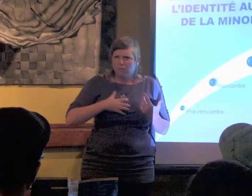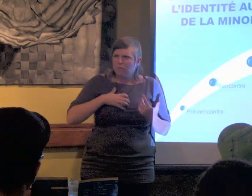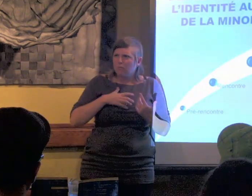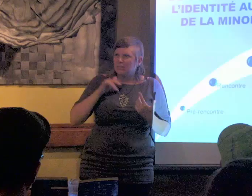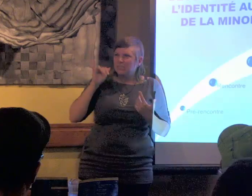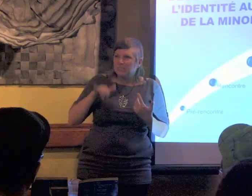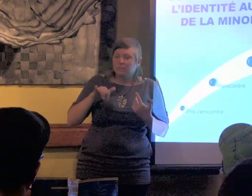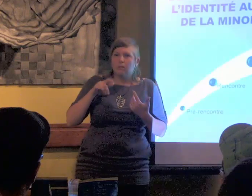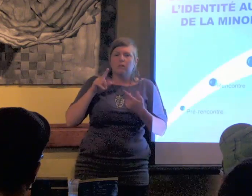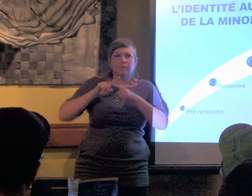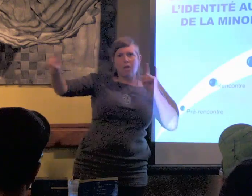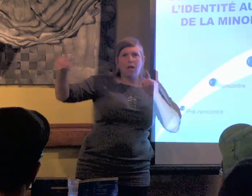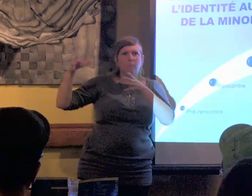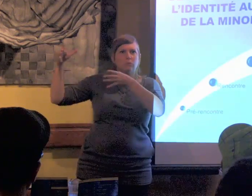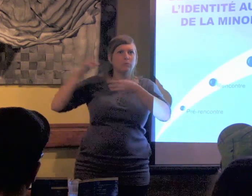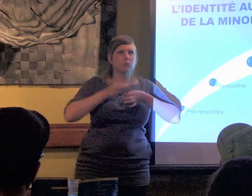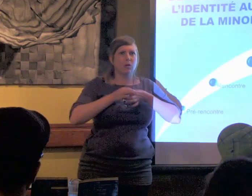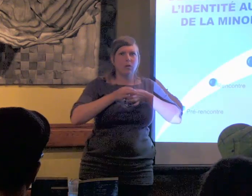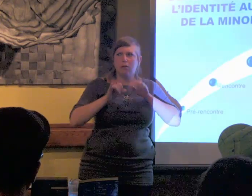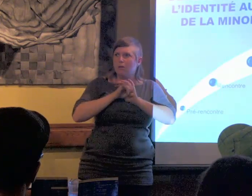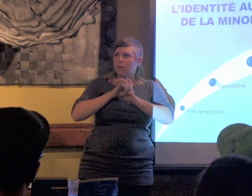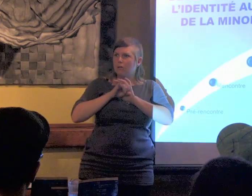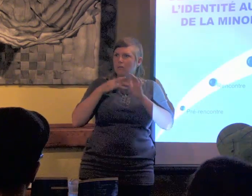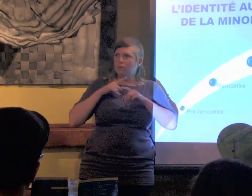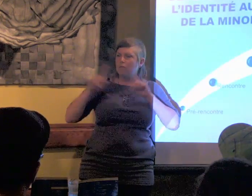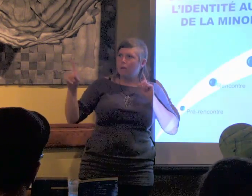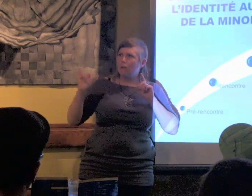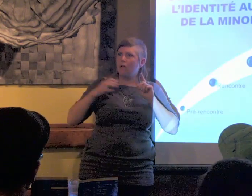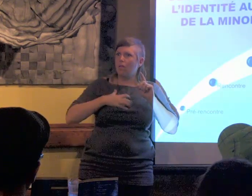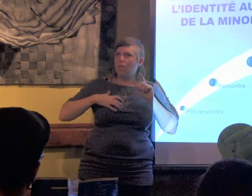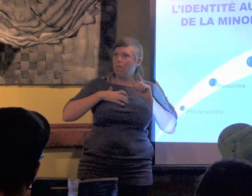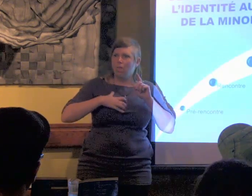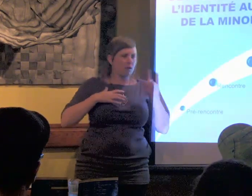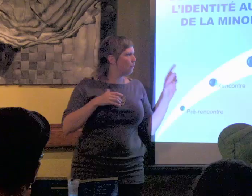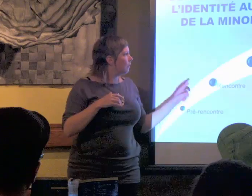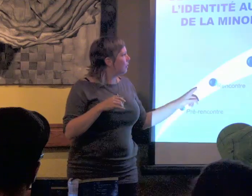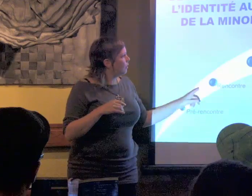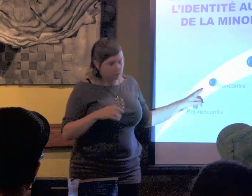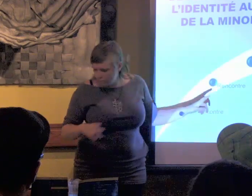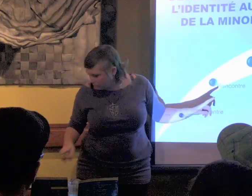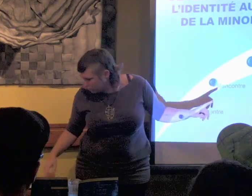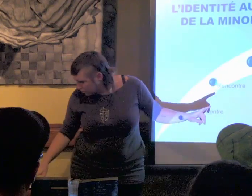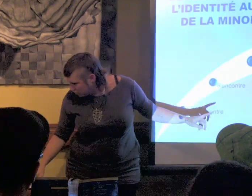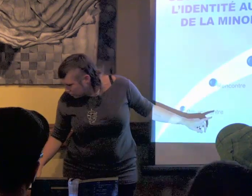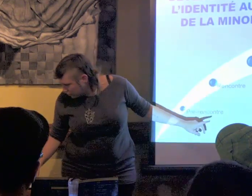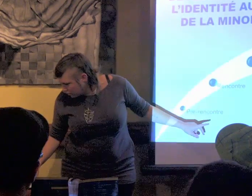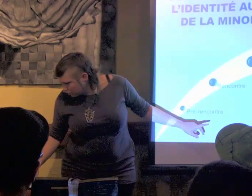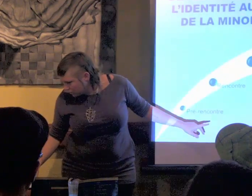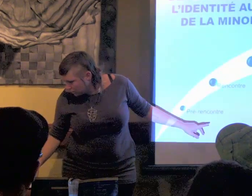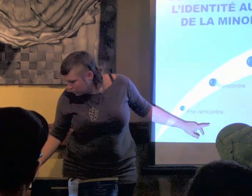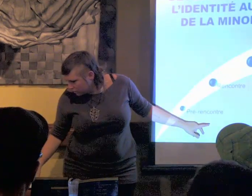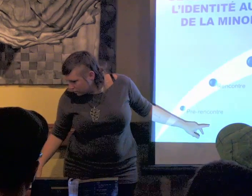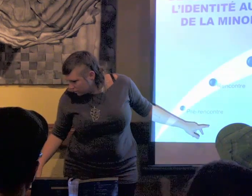un vécu, puis j'ai une frustration. Je suis différent du groupe majoritaire. Là, il y a une conscience. La